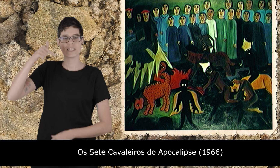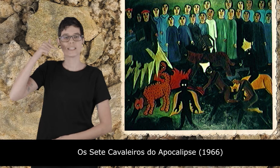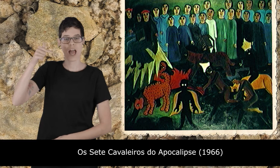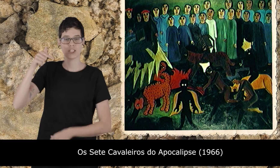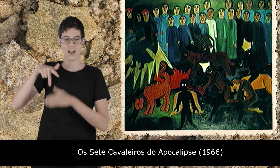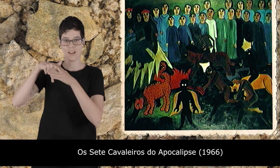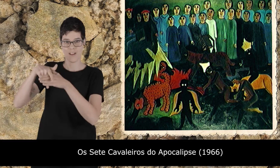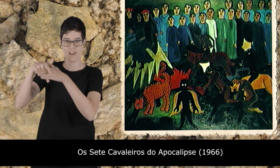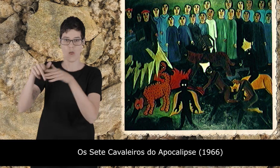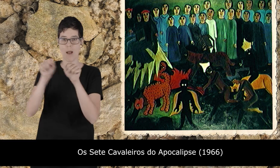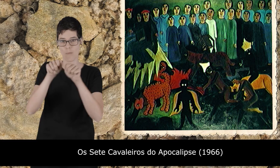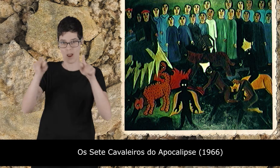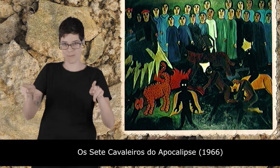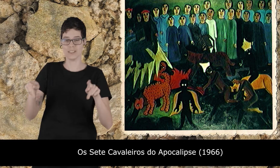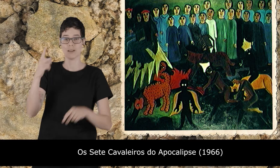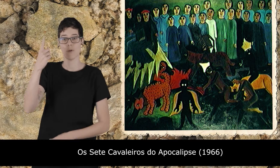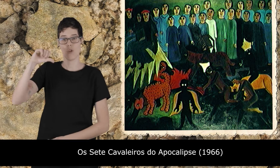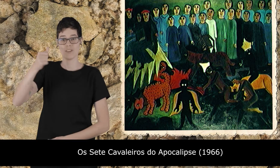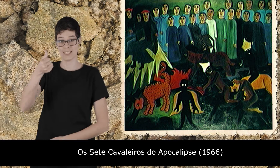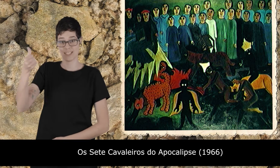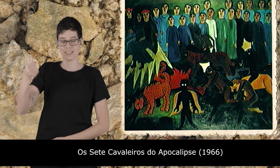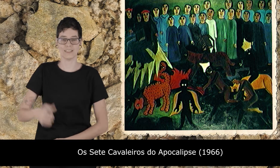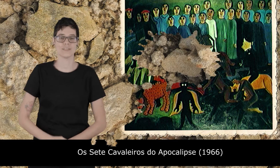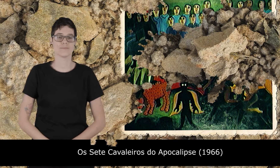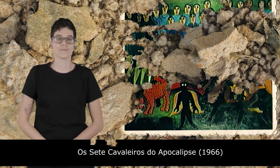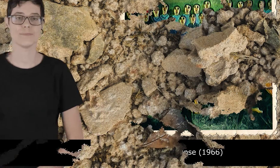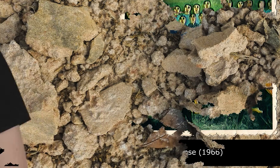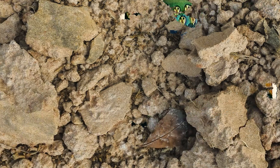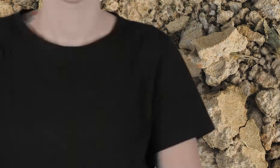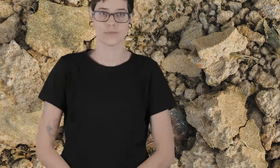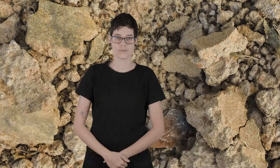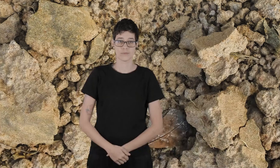Os Sete Cavaleiros do Apocalipse, 1966.